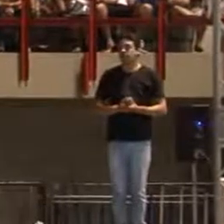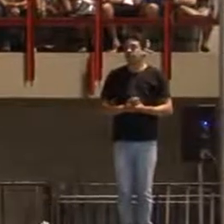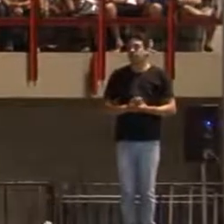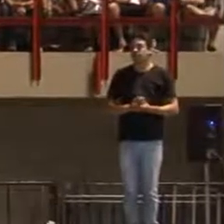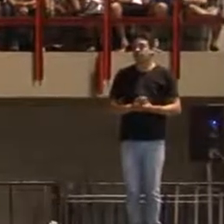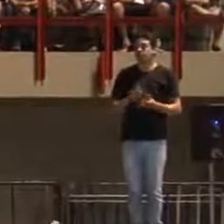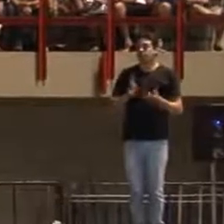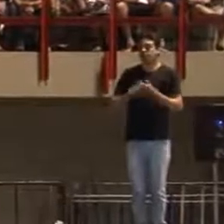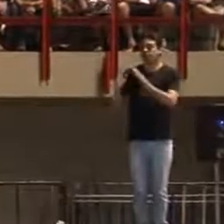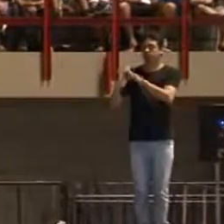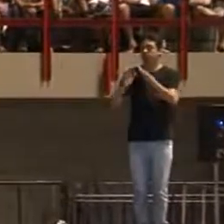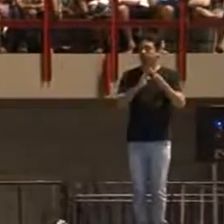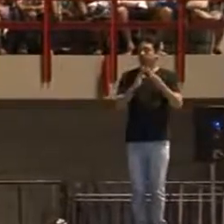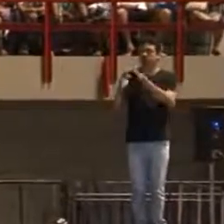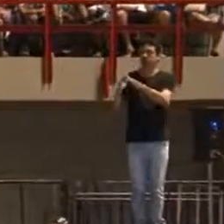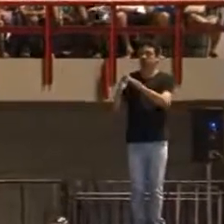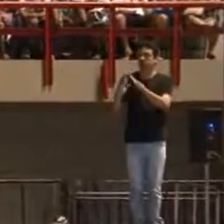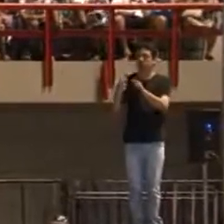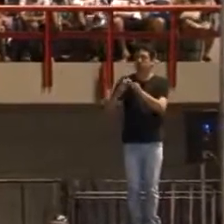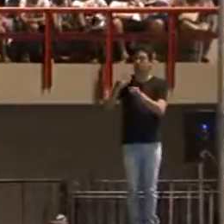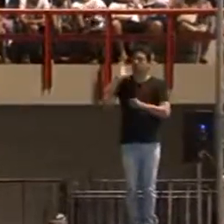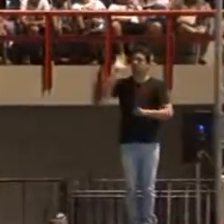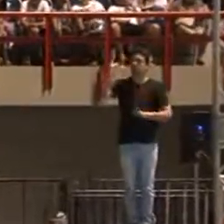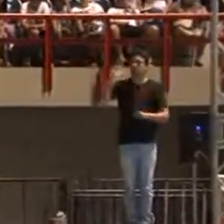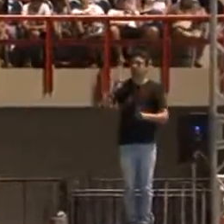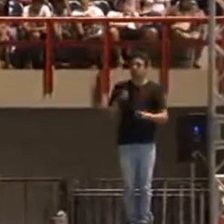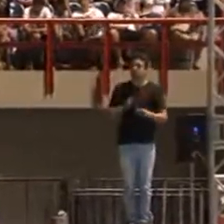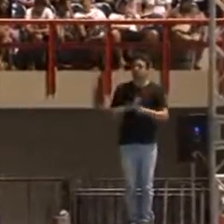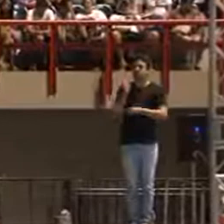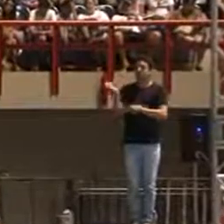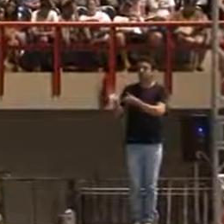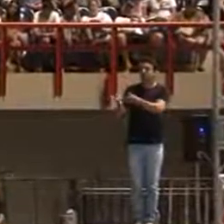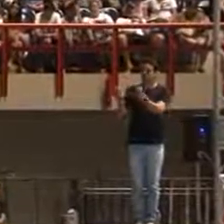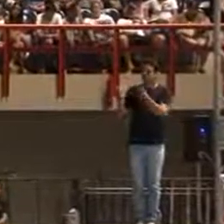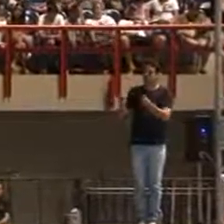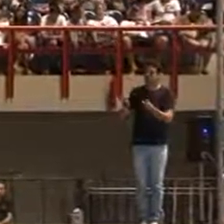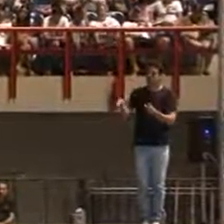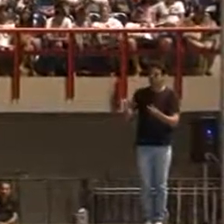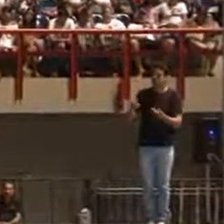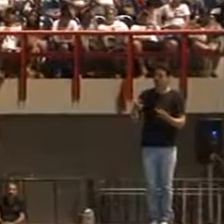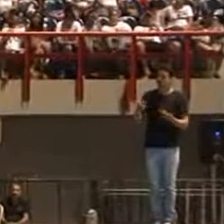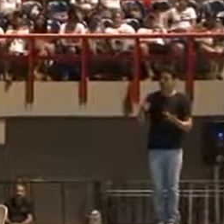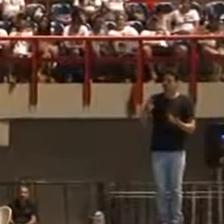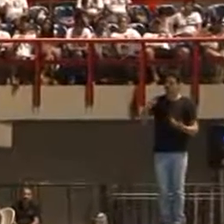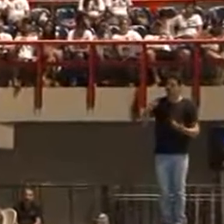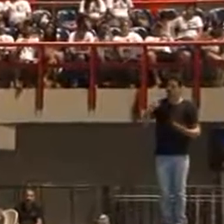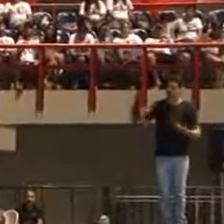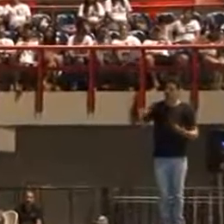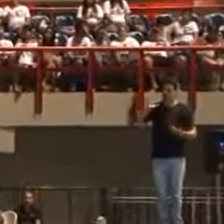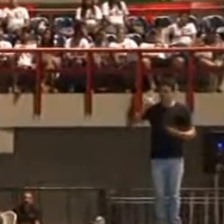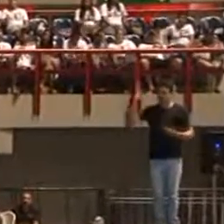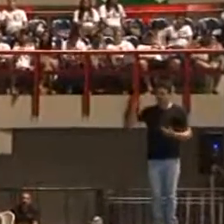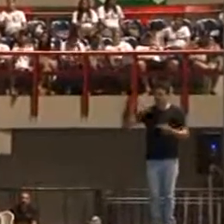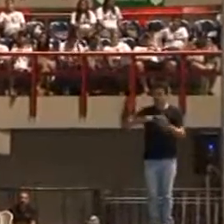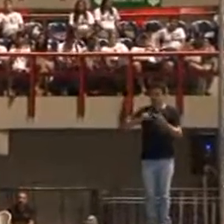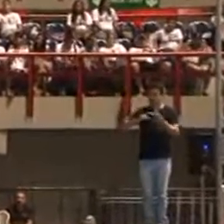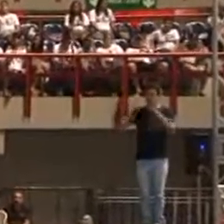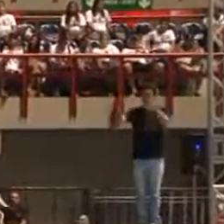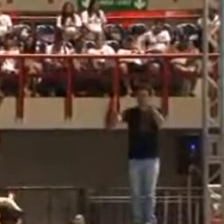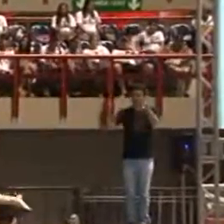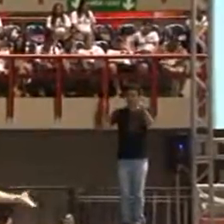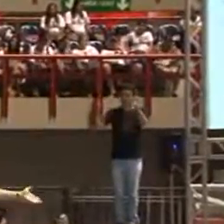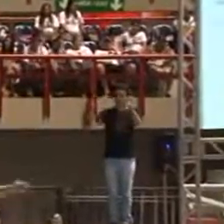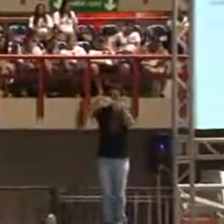Às vezes é o vizinho, o que é que você faz? Pede a ele, ô Manel, a caixa d'água aí, meu filho,